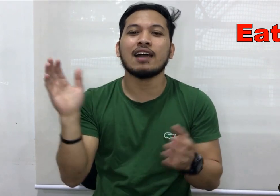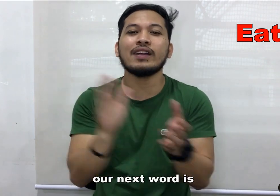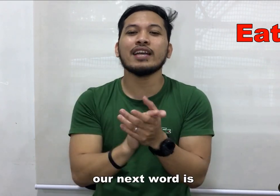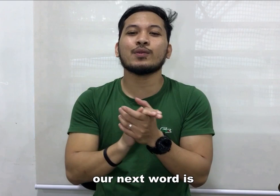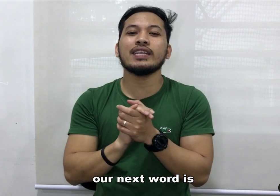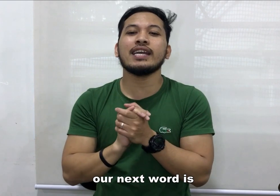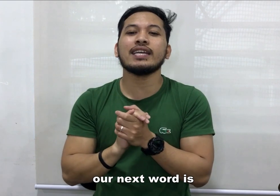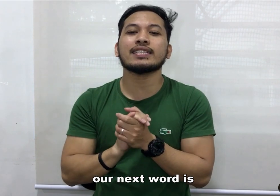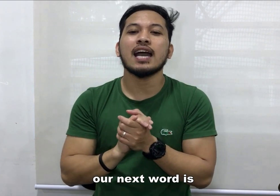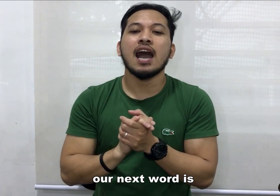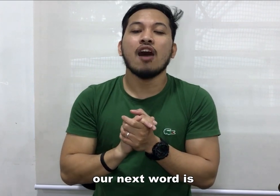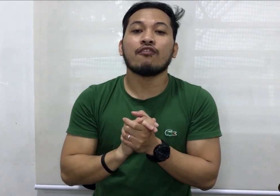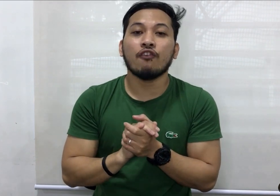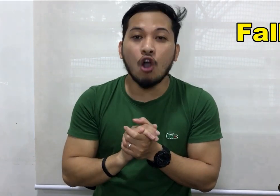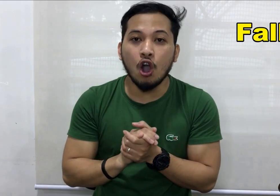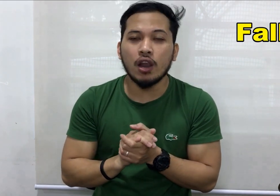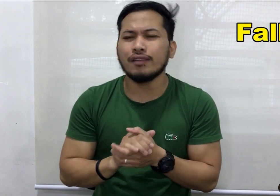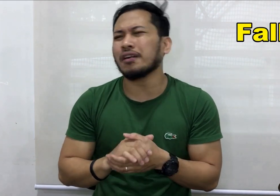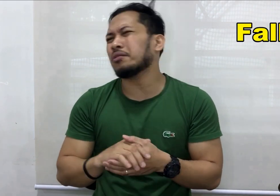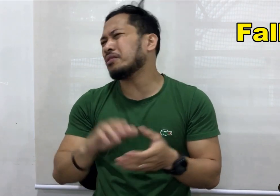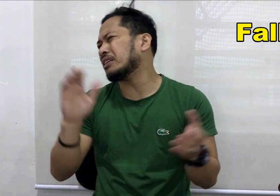Yan. Our next word is fall. Naku,